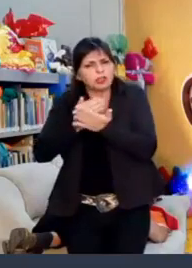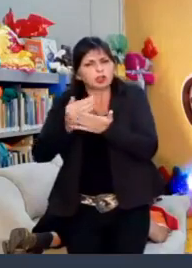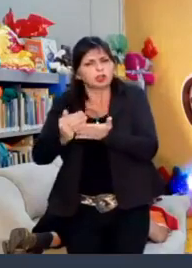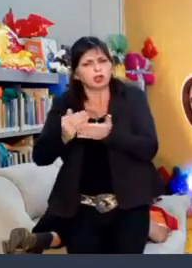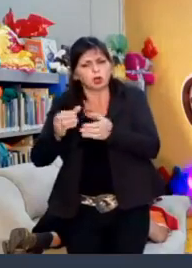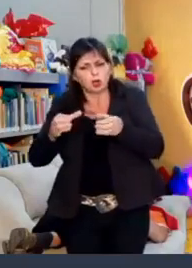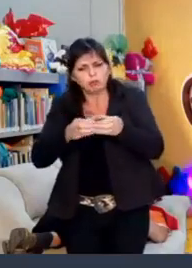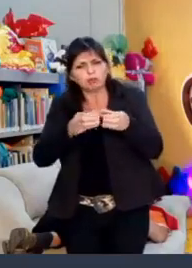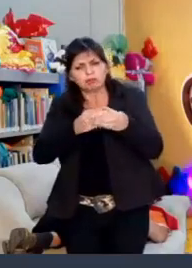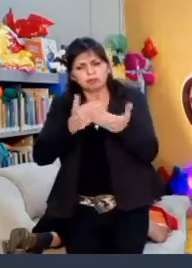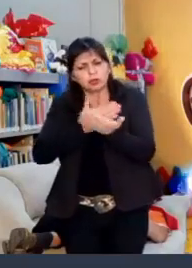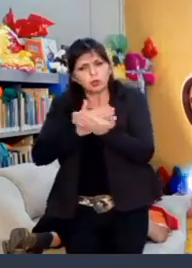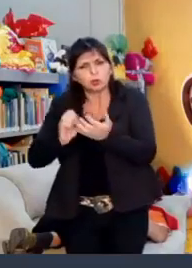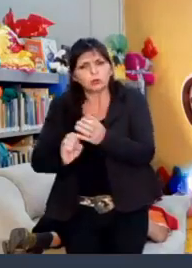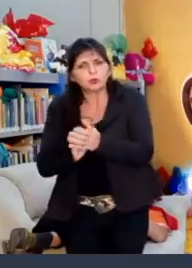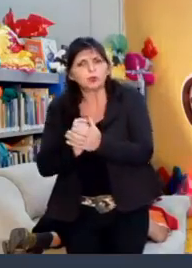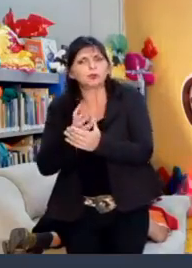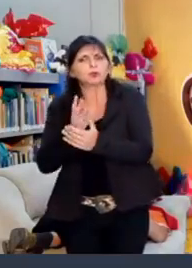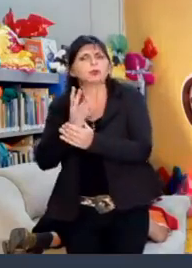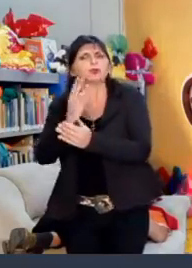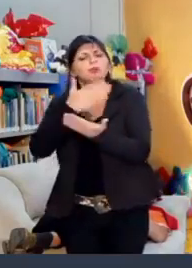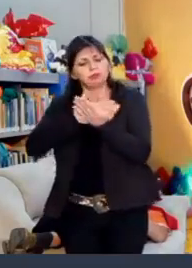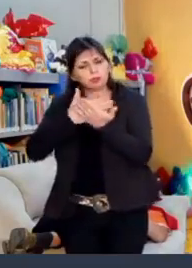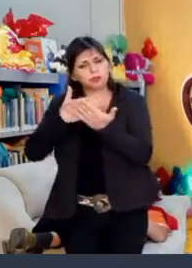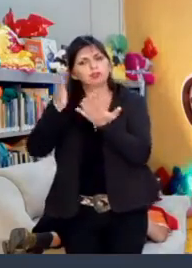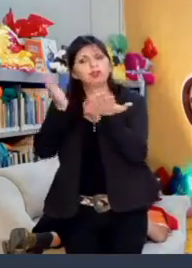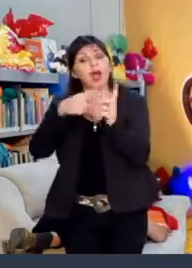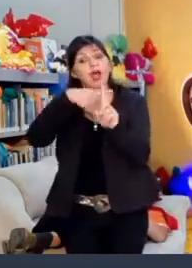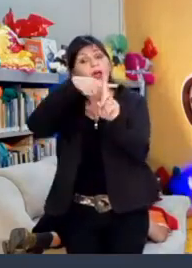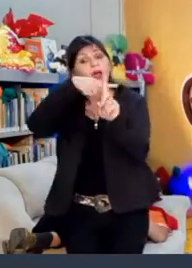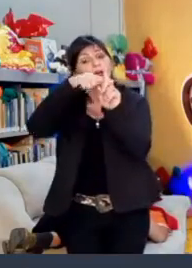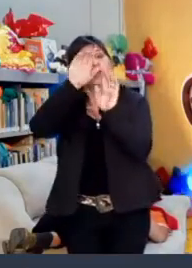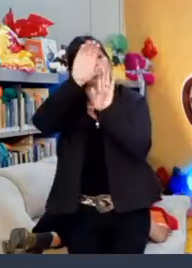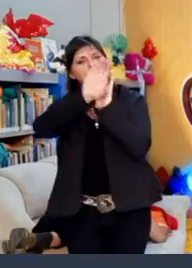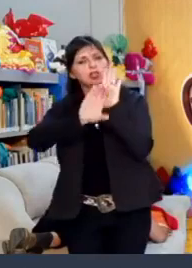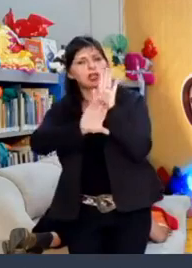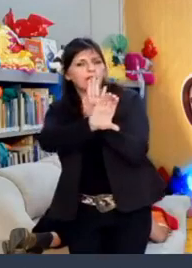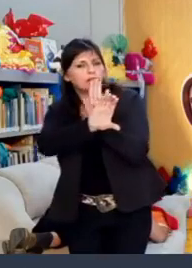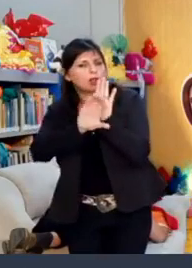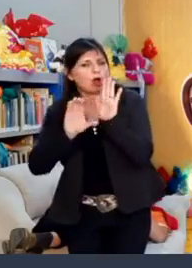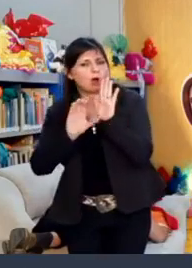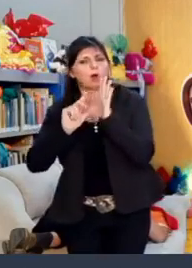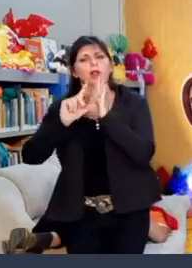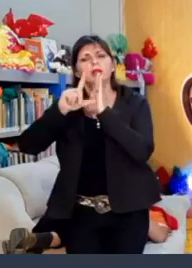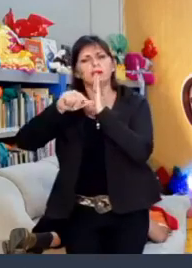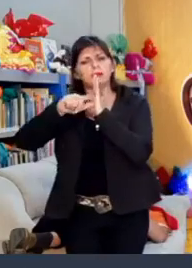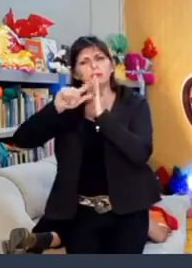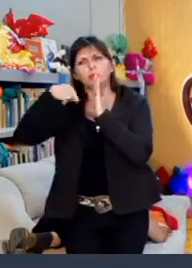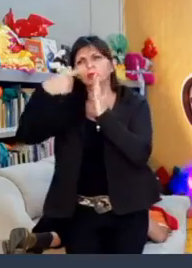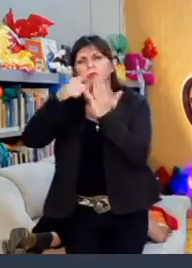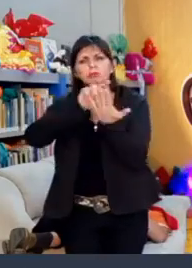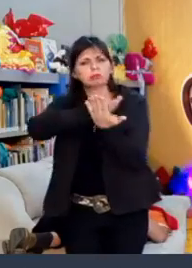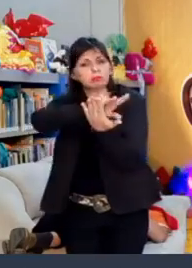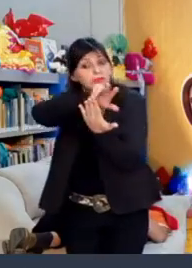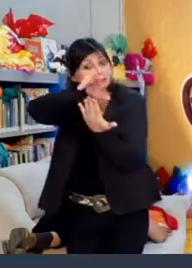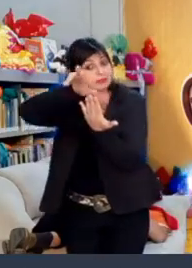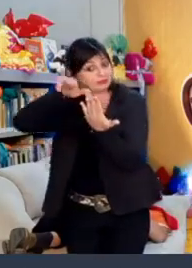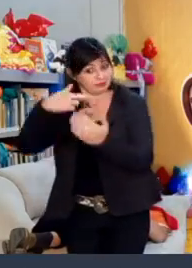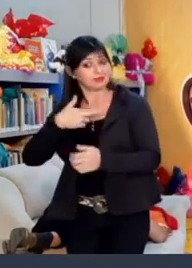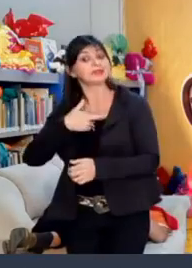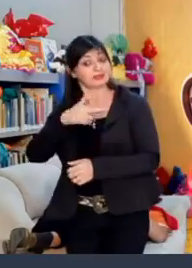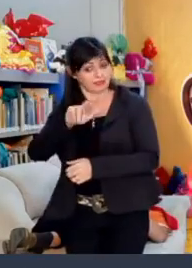teve igreja católica, já teve a igreja anglicana, mais adiante começou a ter as igrejas evangélicas.